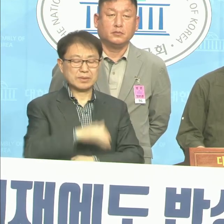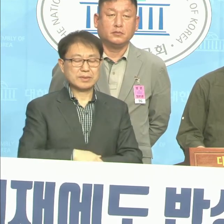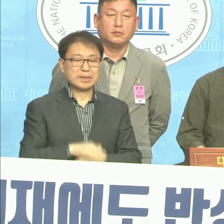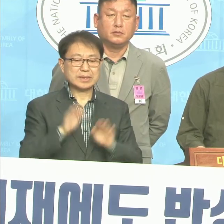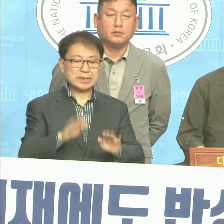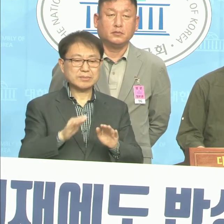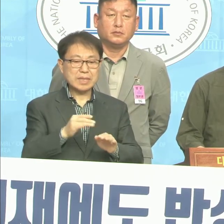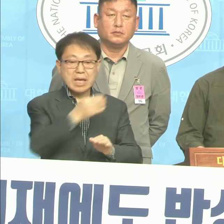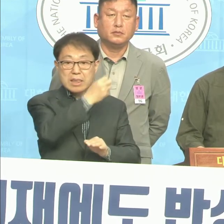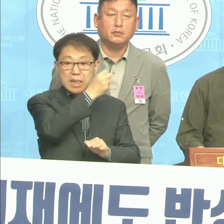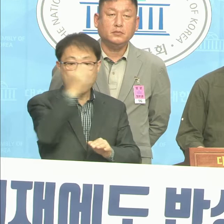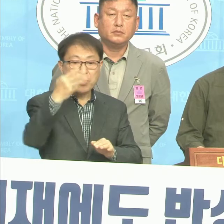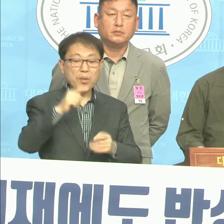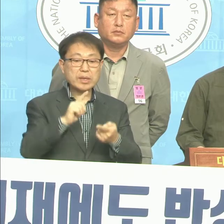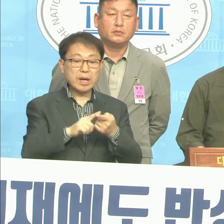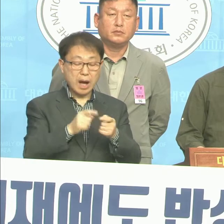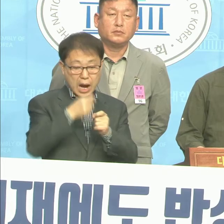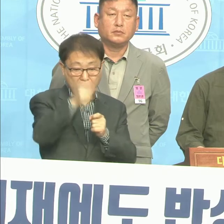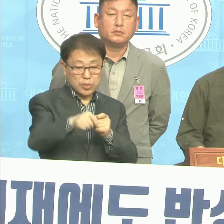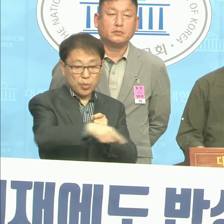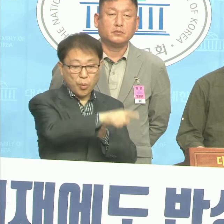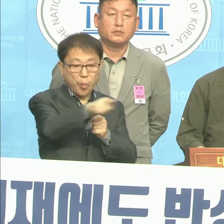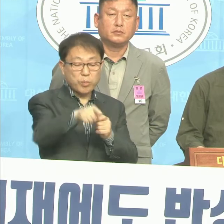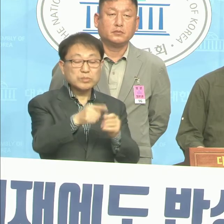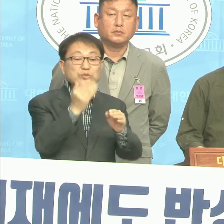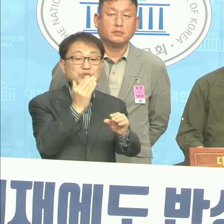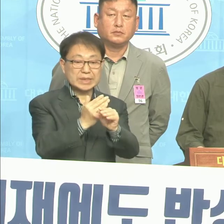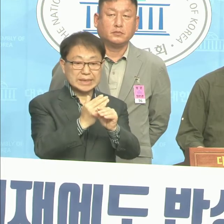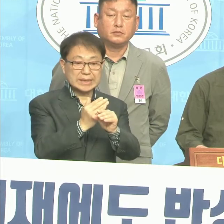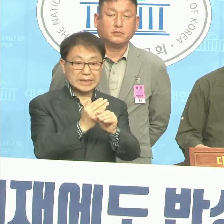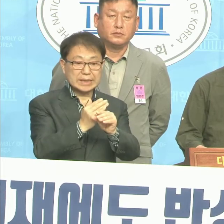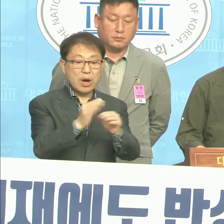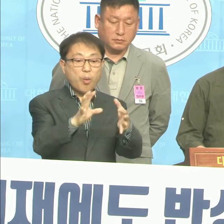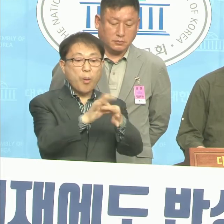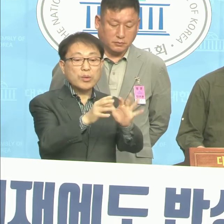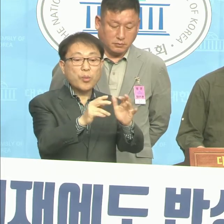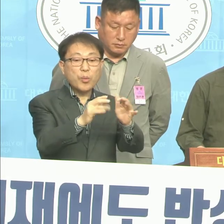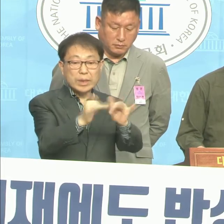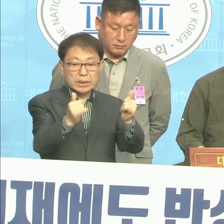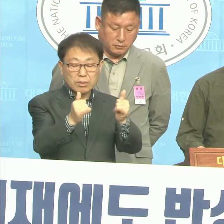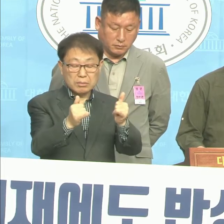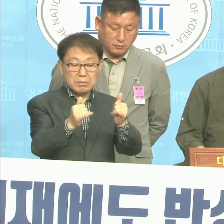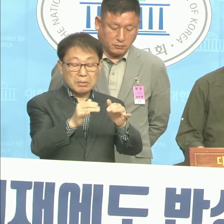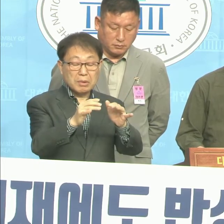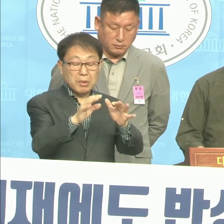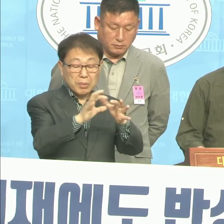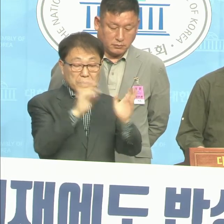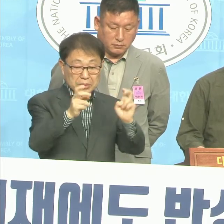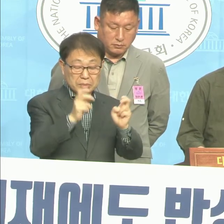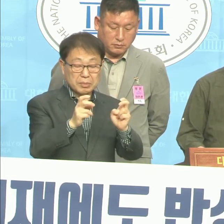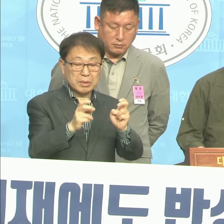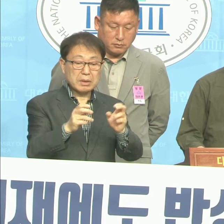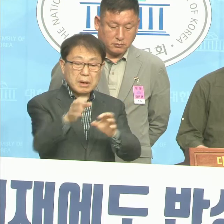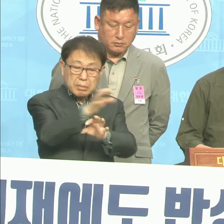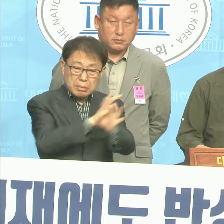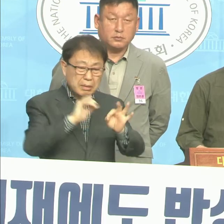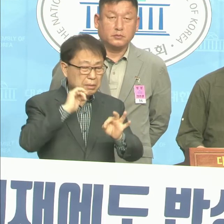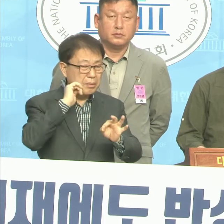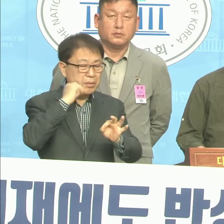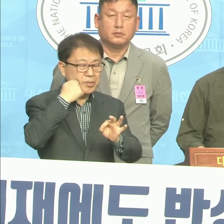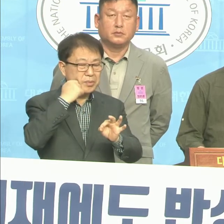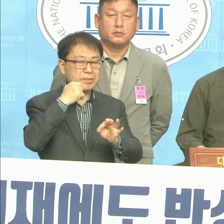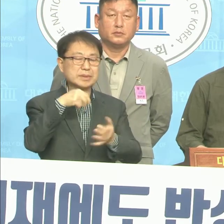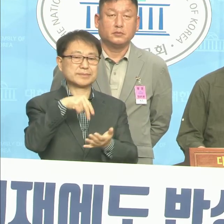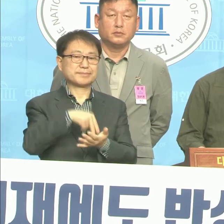삼성 중국에서 하두 공사 공사 중인 협력사 도 이러한 경영 사당에 상당한 어려움을 겪고 있는